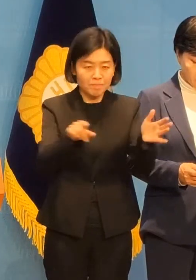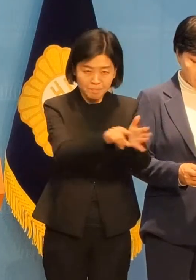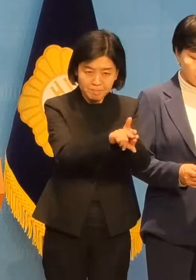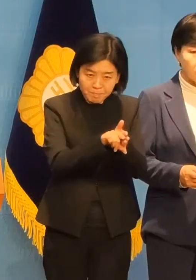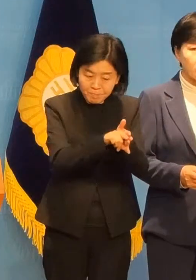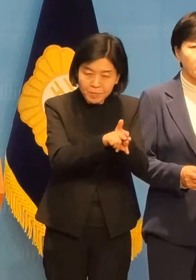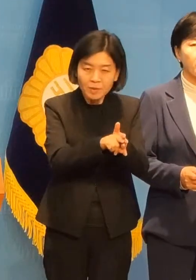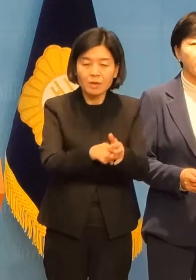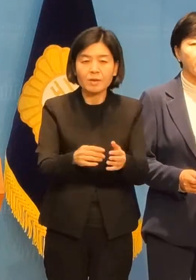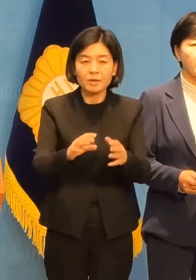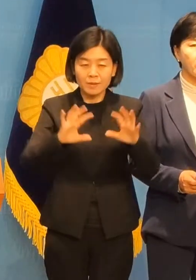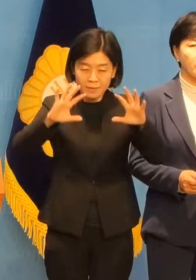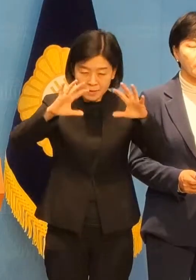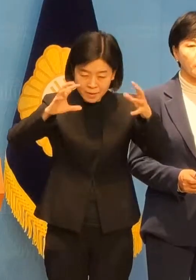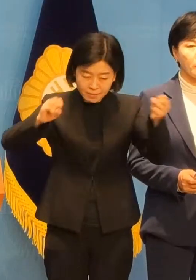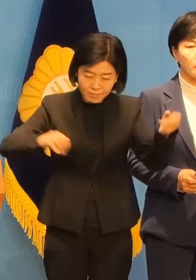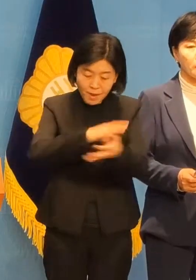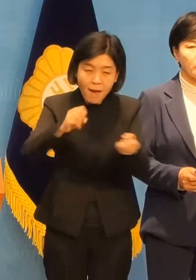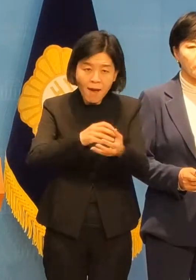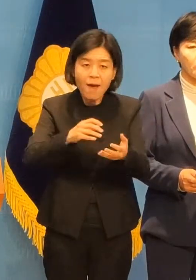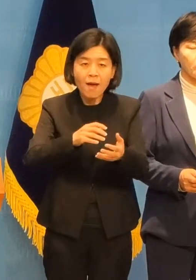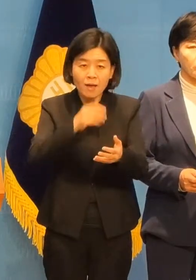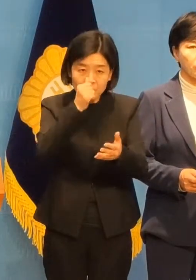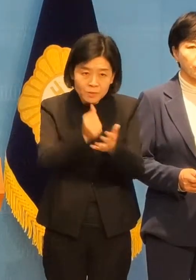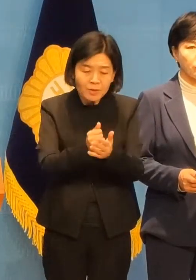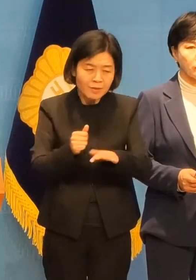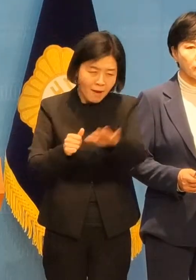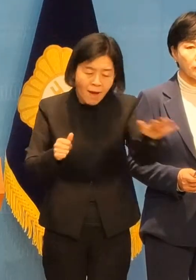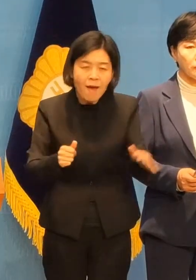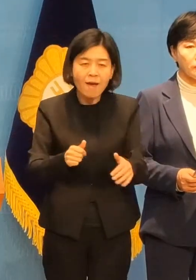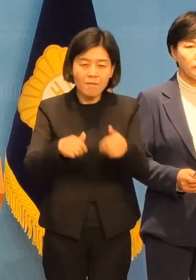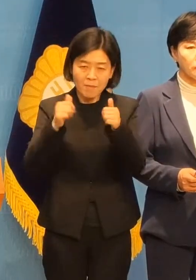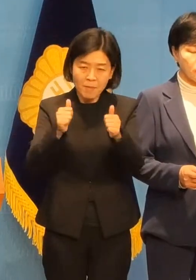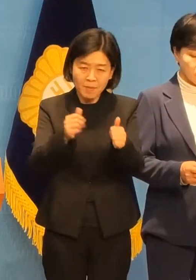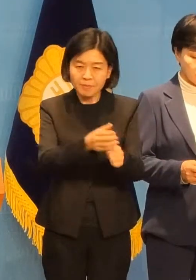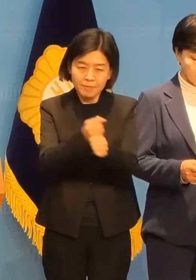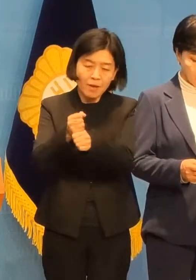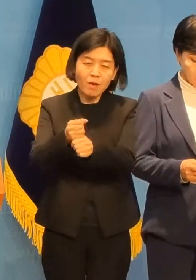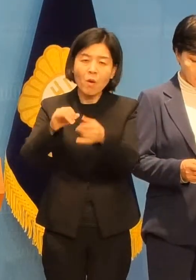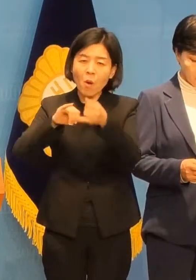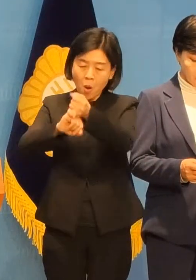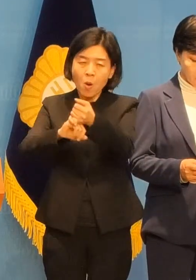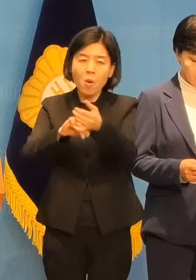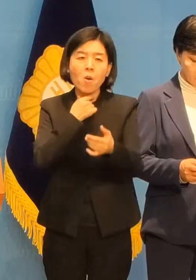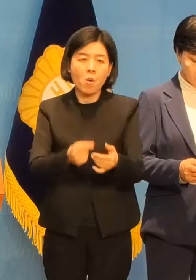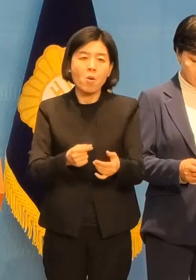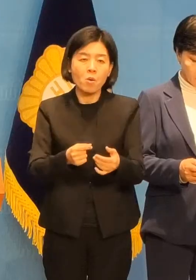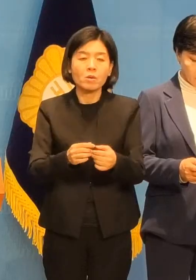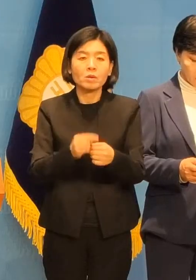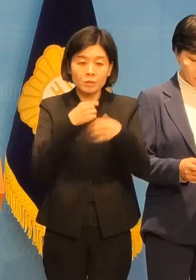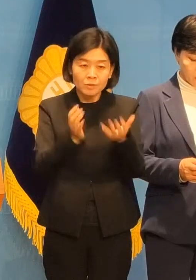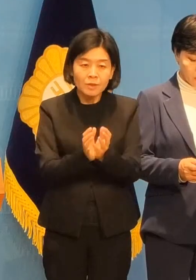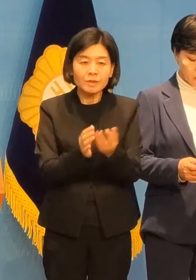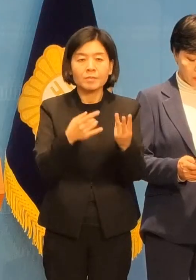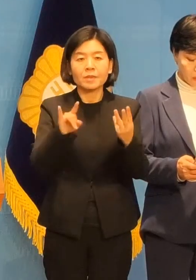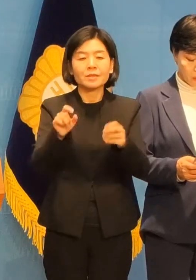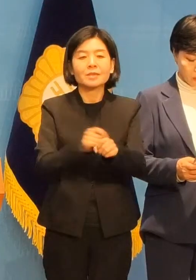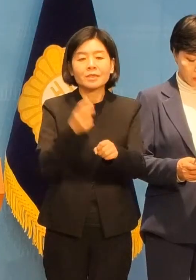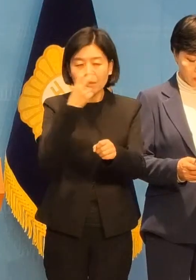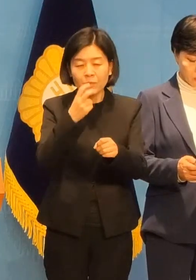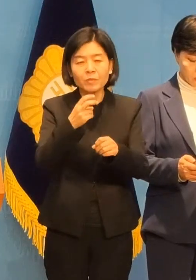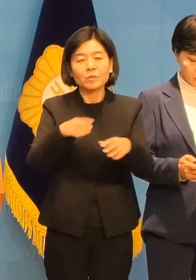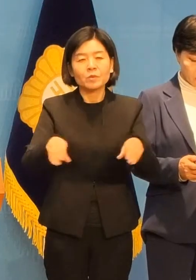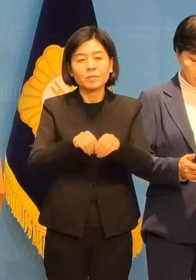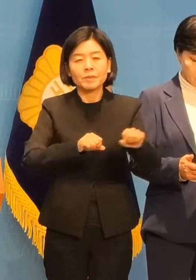하나도 빠짐없이 법의 심판대에 세우길 바랍니다. 더불어민주당 3대 특검 종합대응